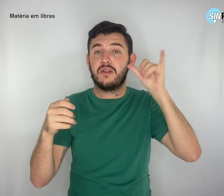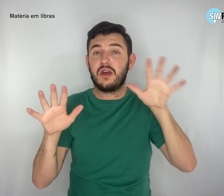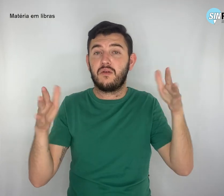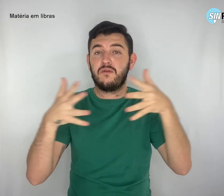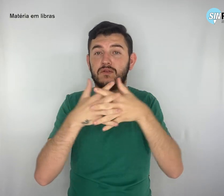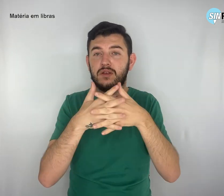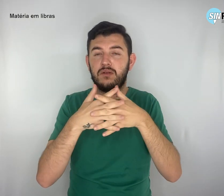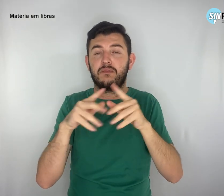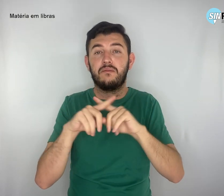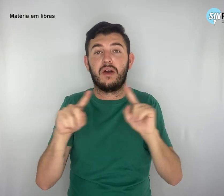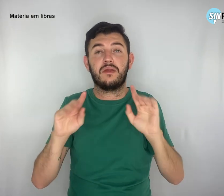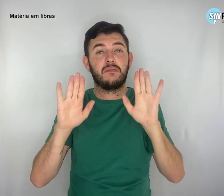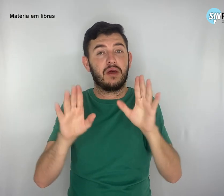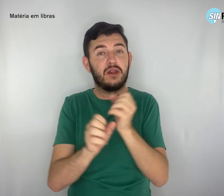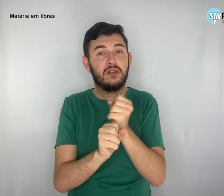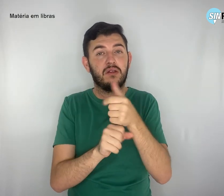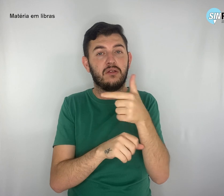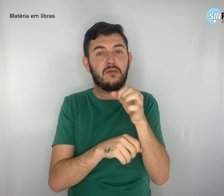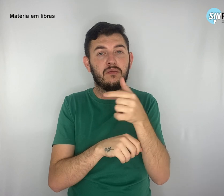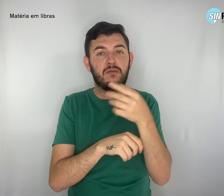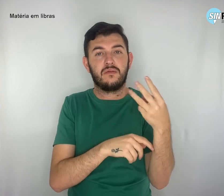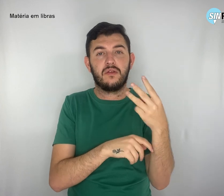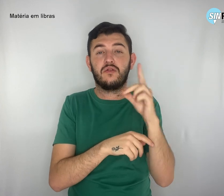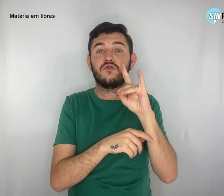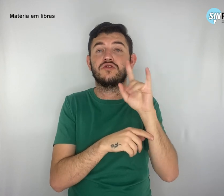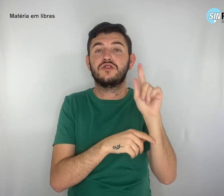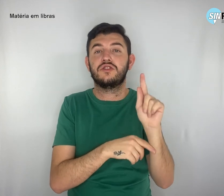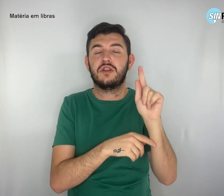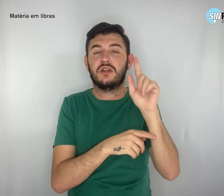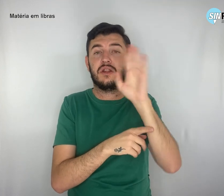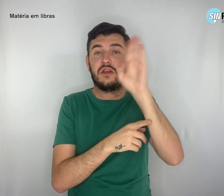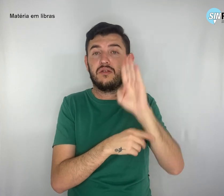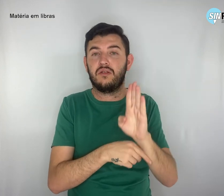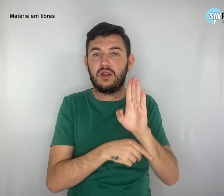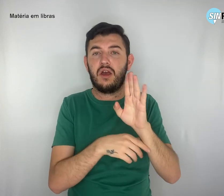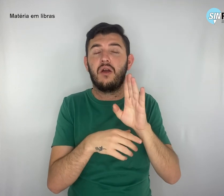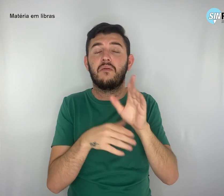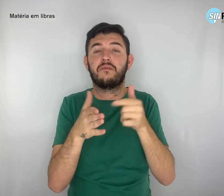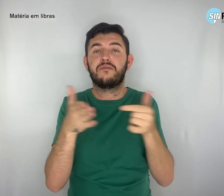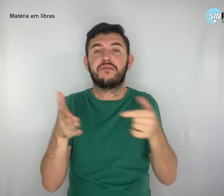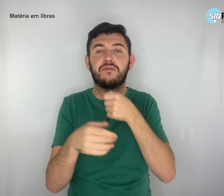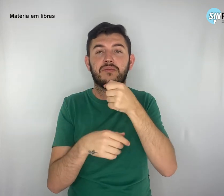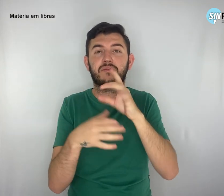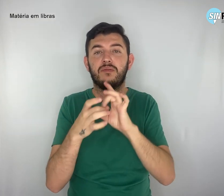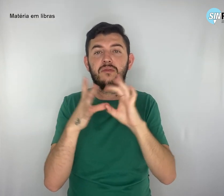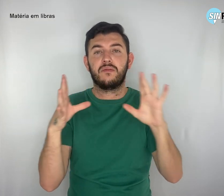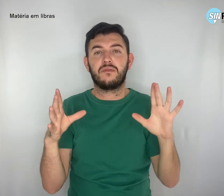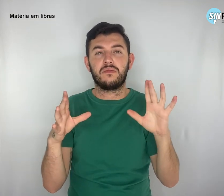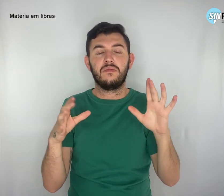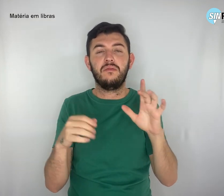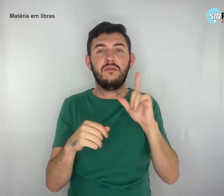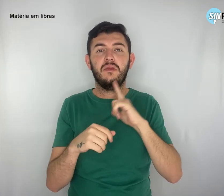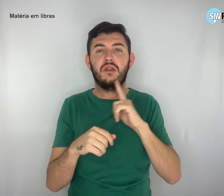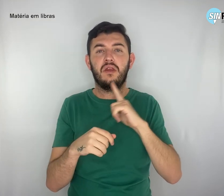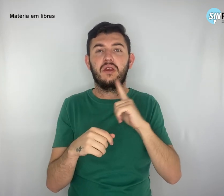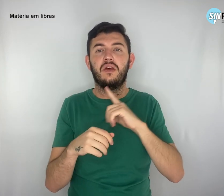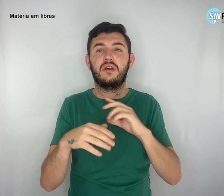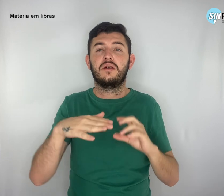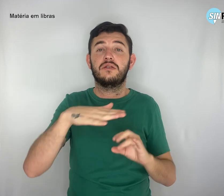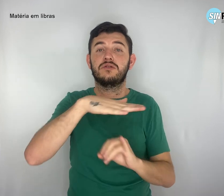Nacional da Liberdade de Imprensa, as entidades defensoras da democratização da comunicação